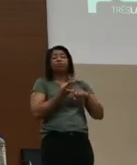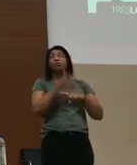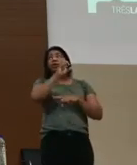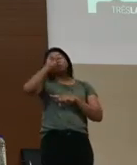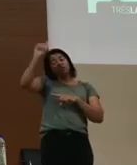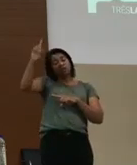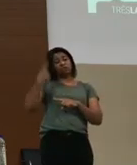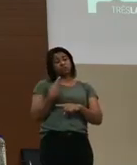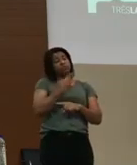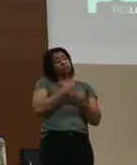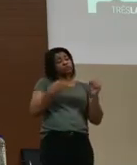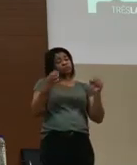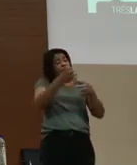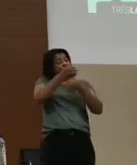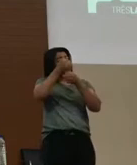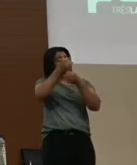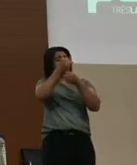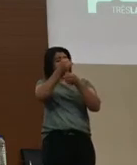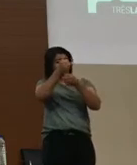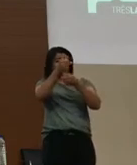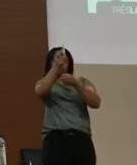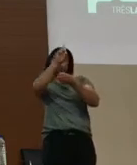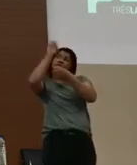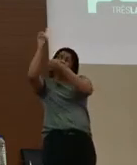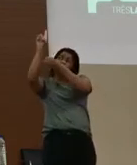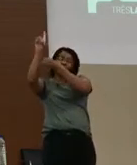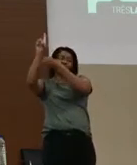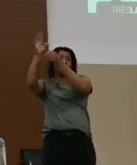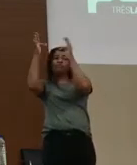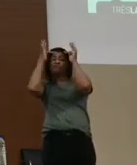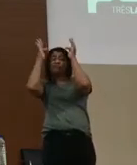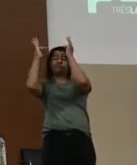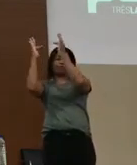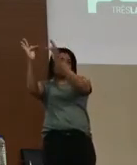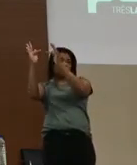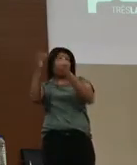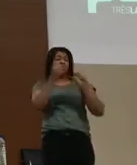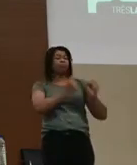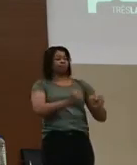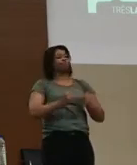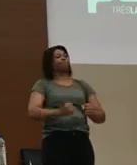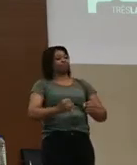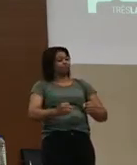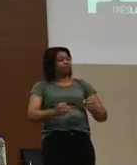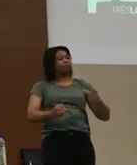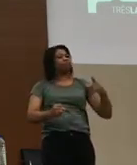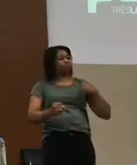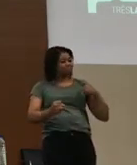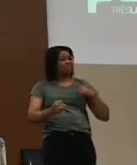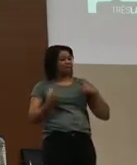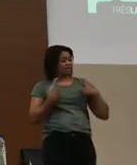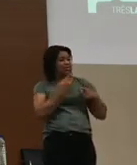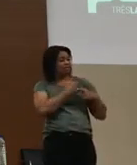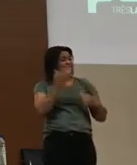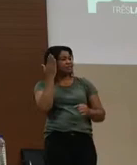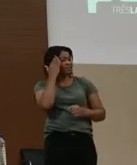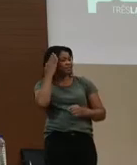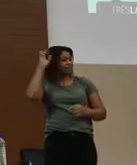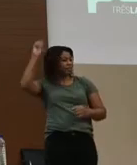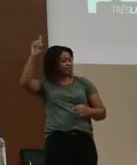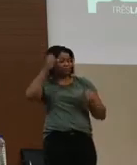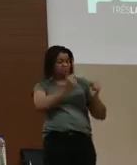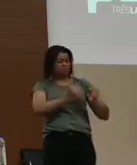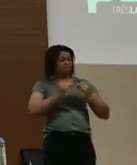precisamos, nós confiamos naquele que é fiel e nós sabemos que Ele é poderoso para realizar. nós sabemos que Ele pode todas as